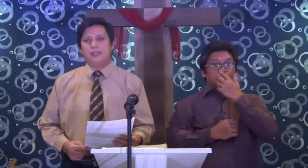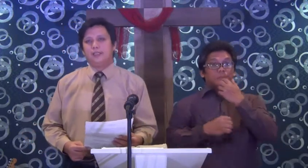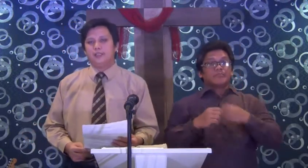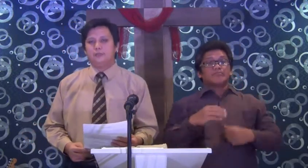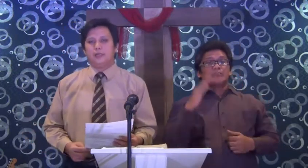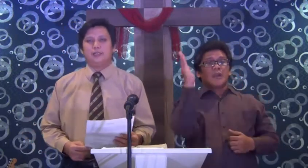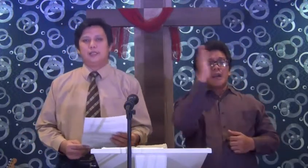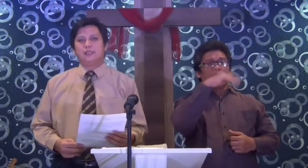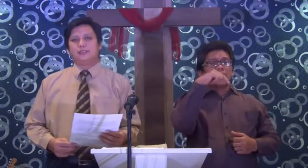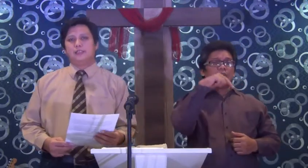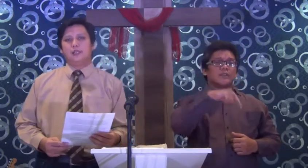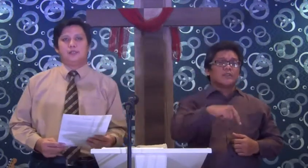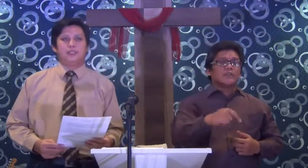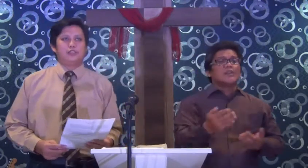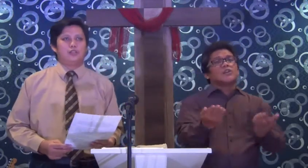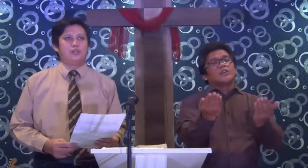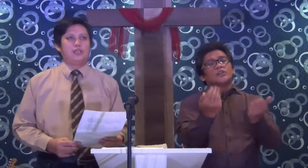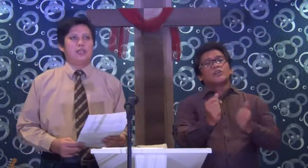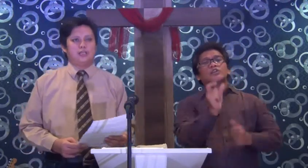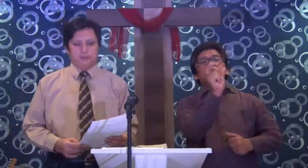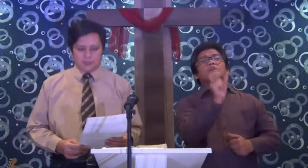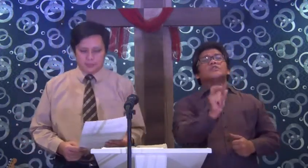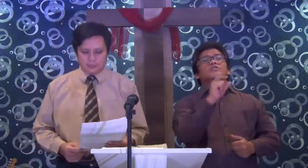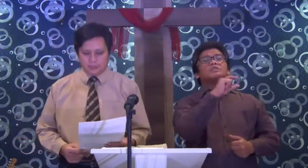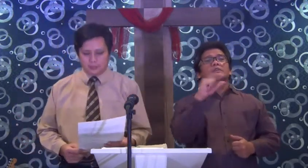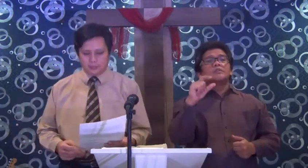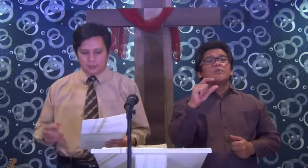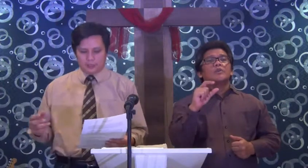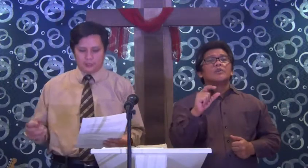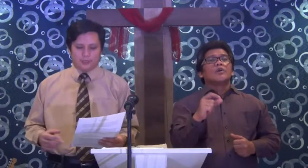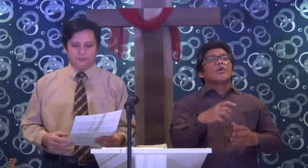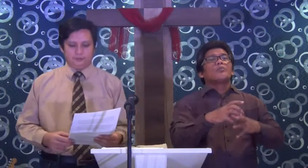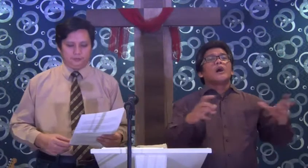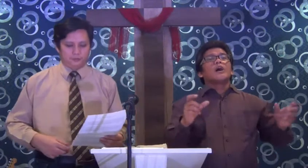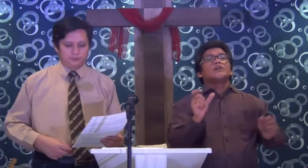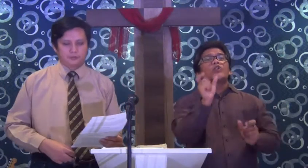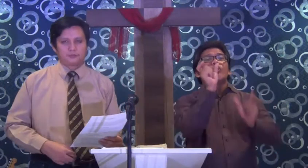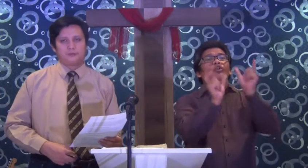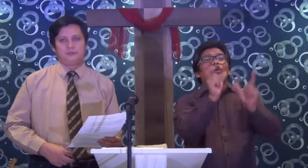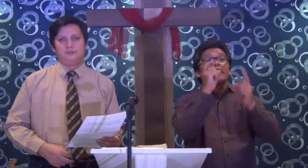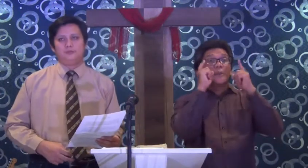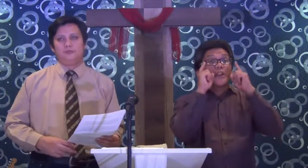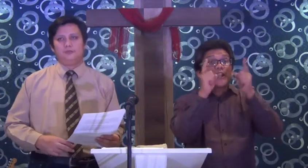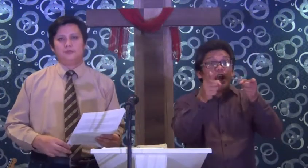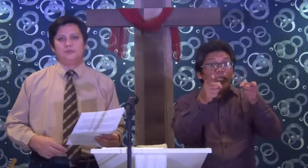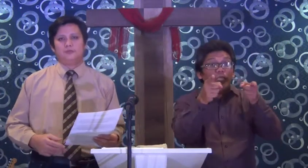hari-hari ini kehidupan kekristenan menjadi sorotan bagi banyak orang.